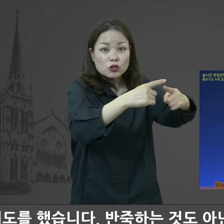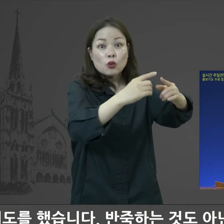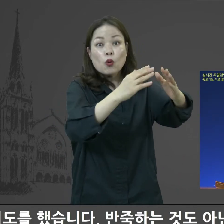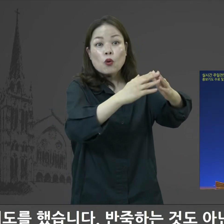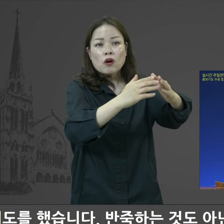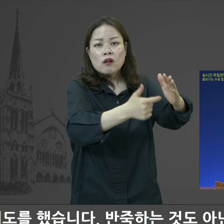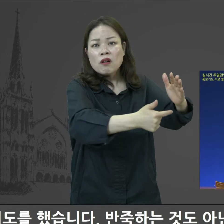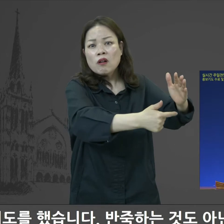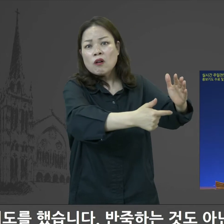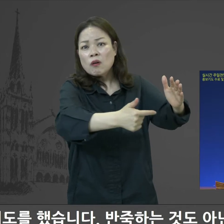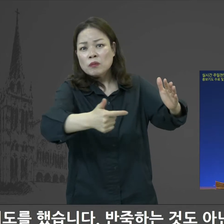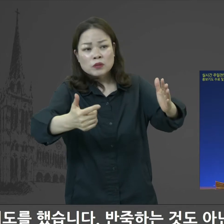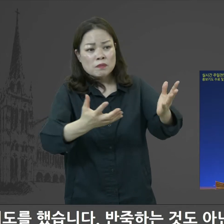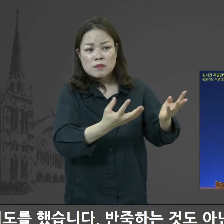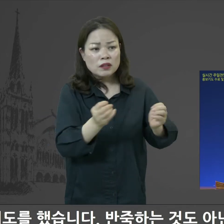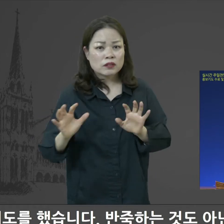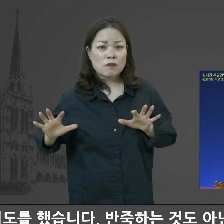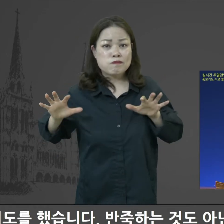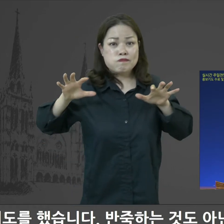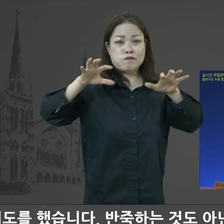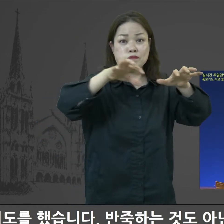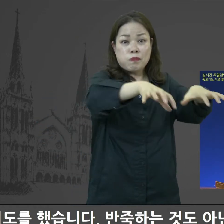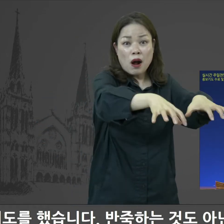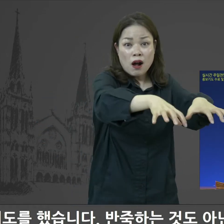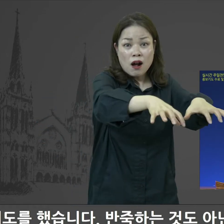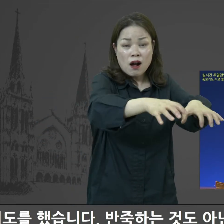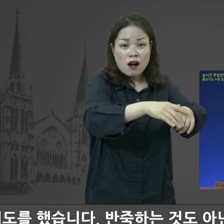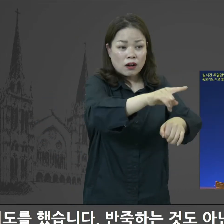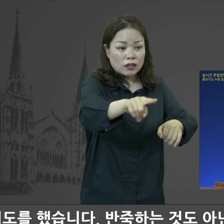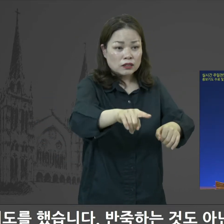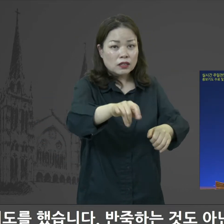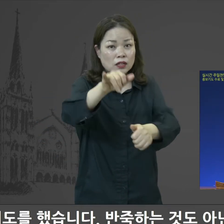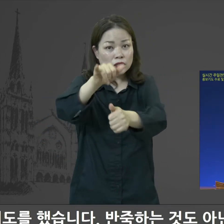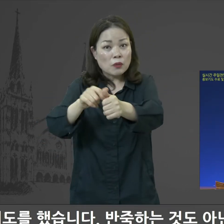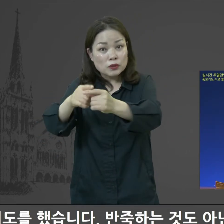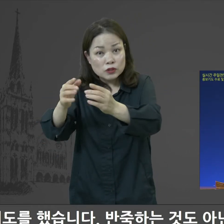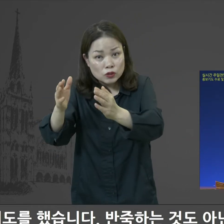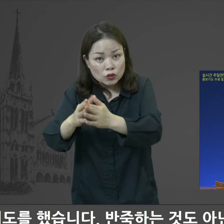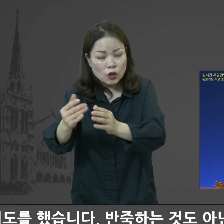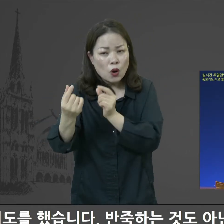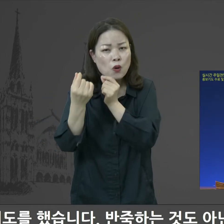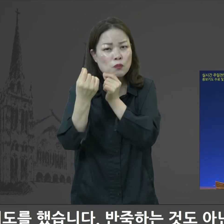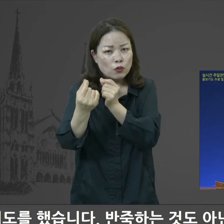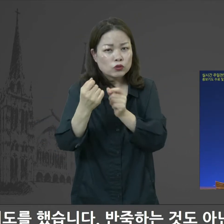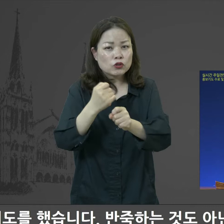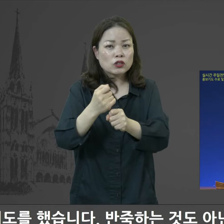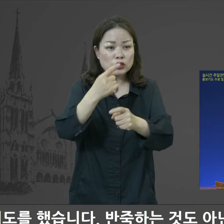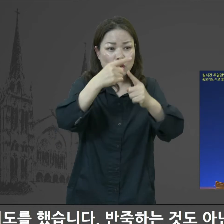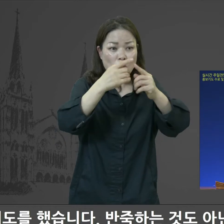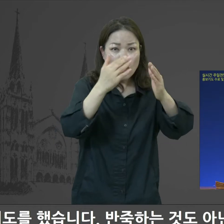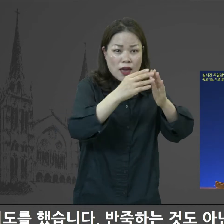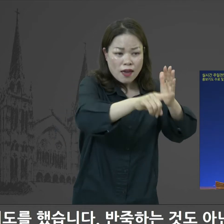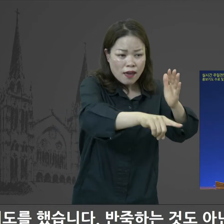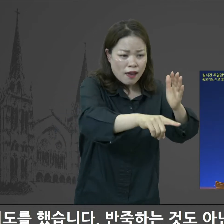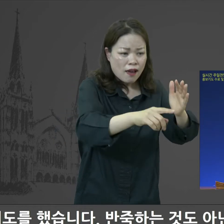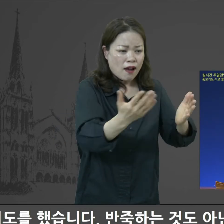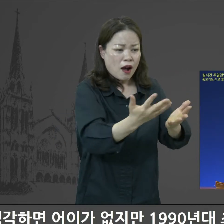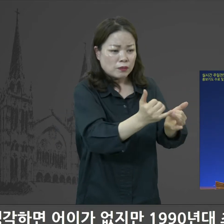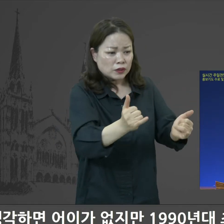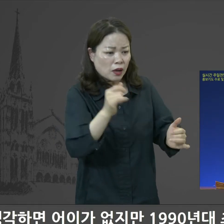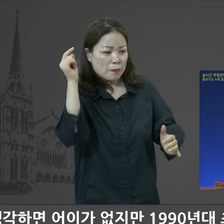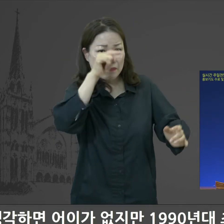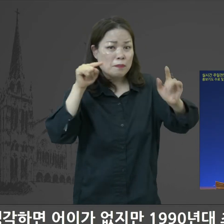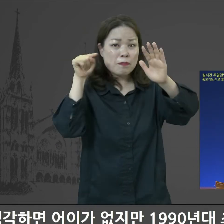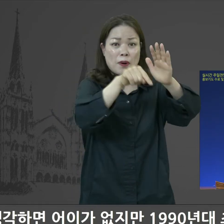교회에 엄청나게 많은 사람들이 몰려들었습니다. 심지어 제가 섬기는 교회도 보수적인 교회였음에도 불구하고 그곳에 아픈 사람들은